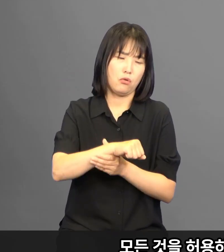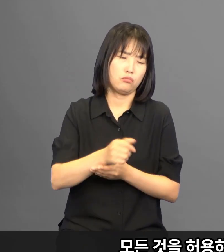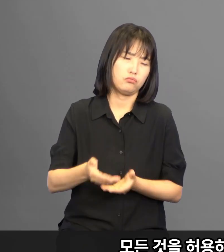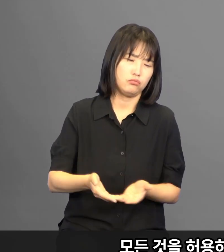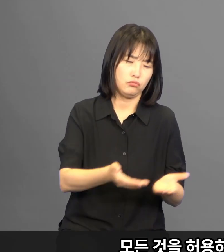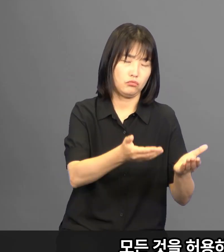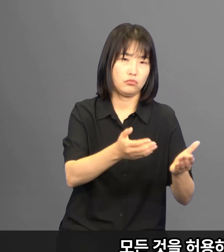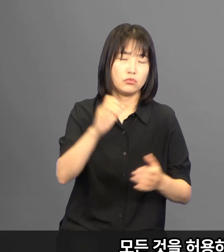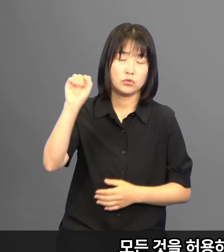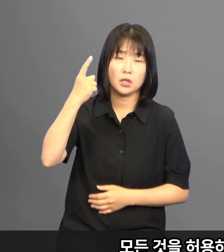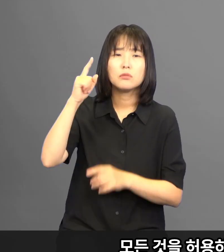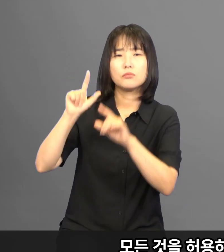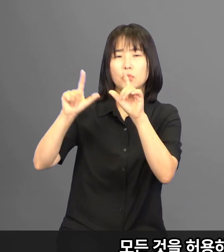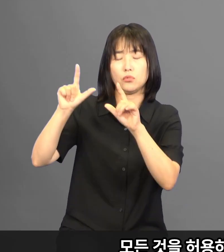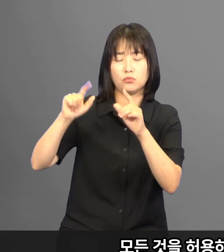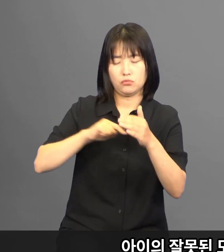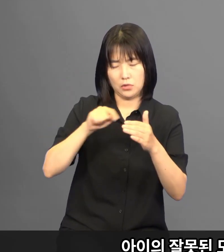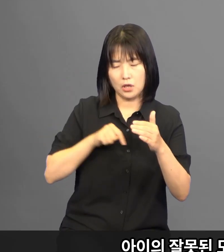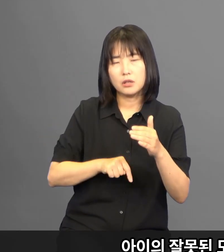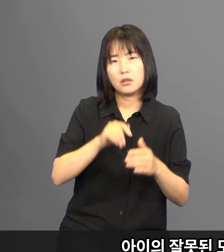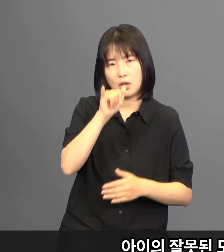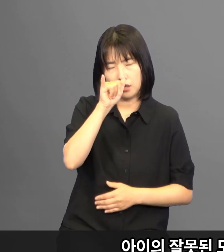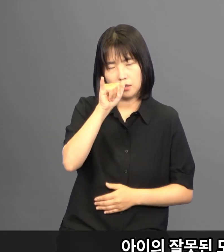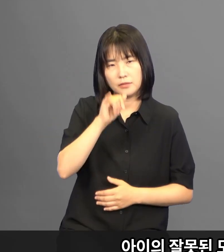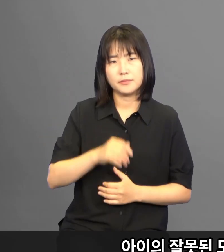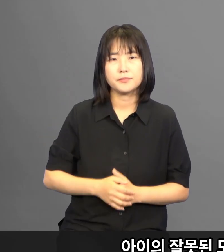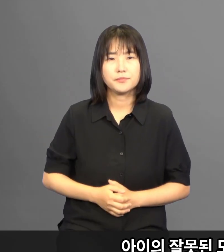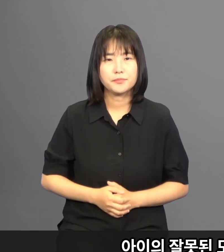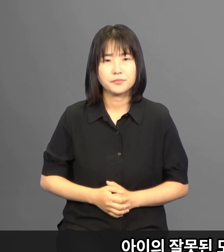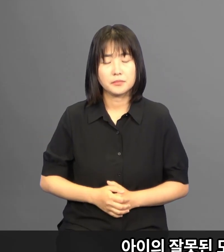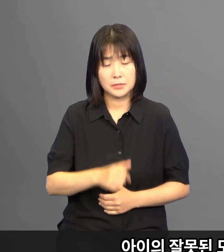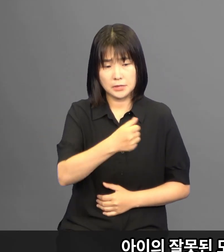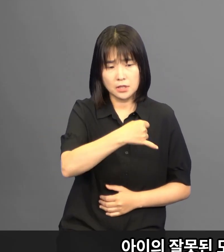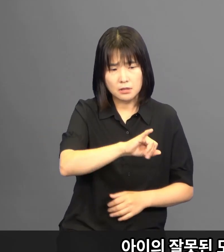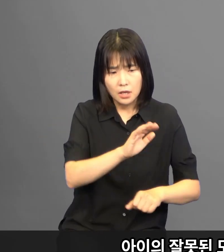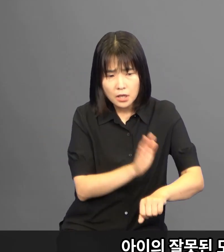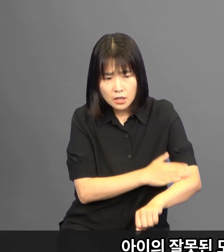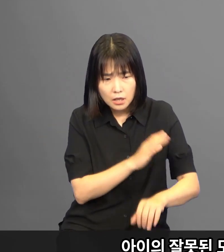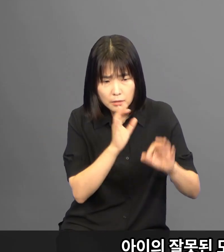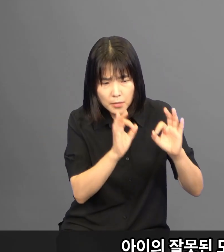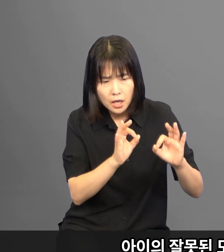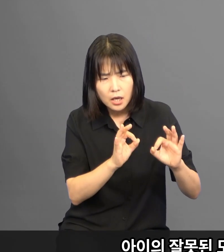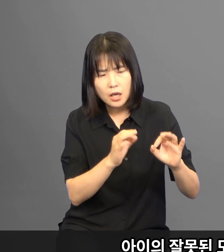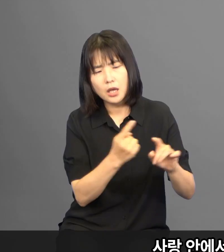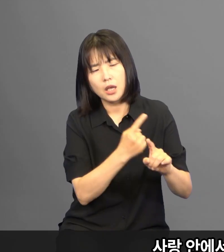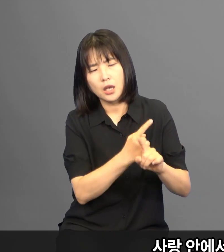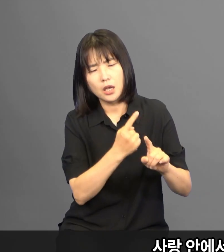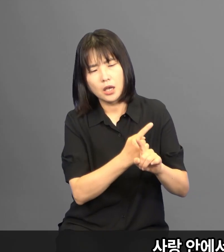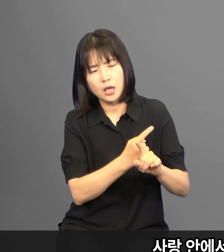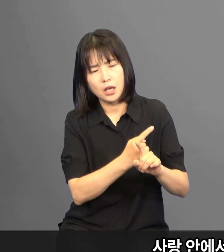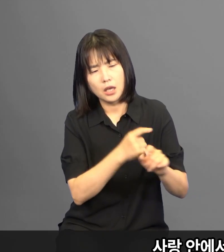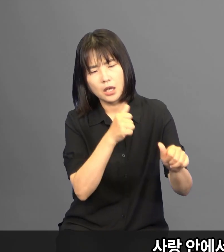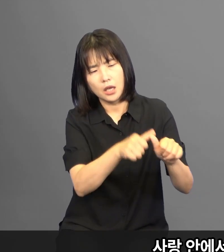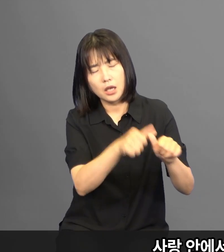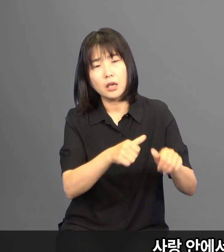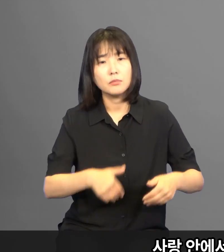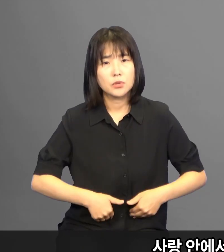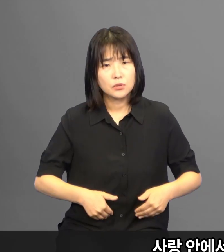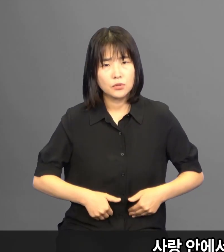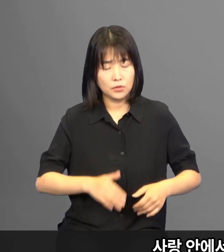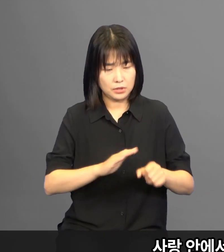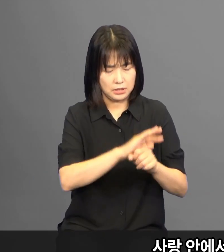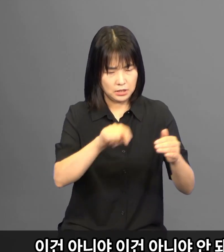다윗의 모습 말이죠. 아이의 잘못된 모습을 보면 고쳐줘야죠. 사랑 안에서